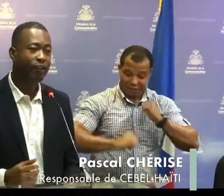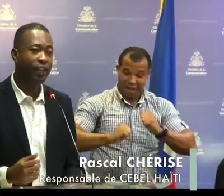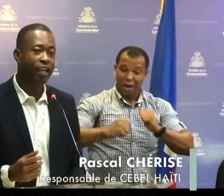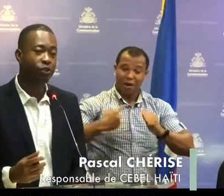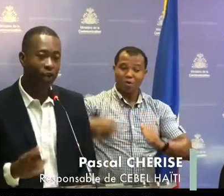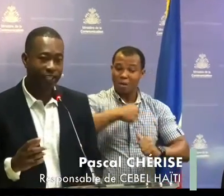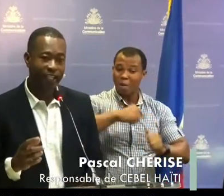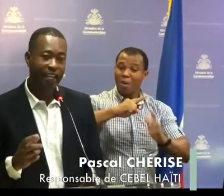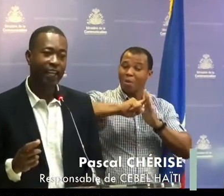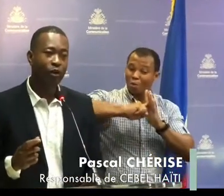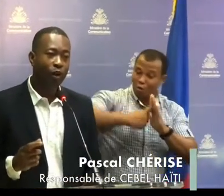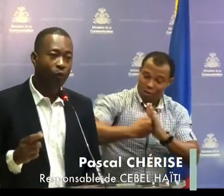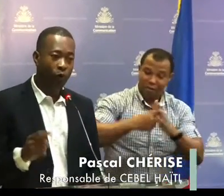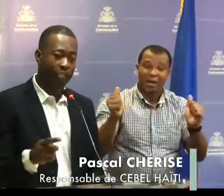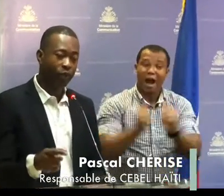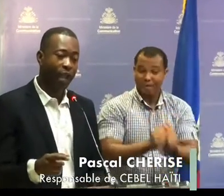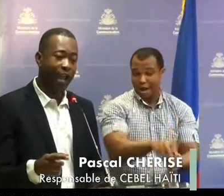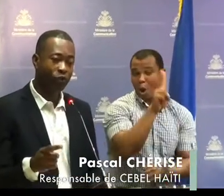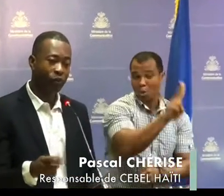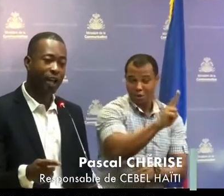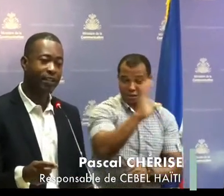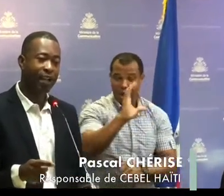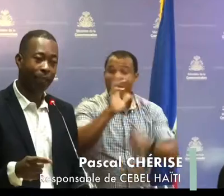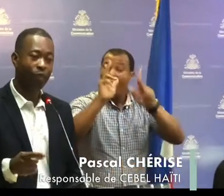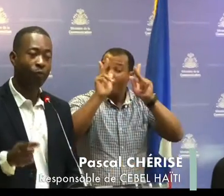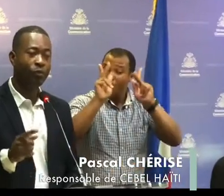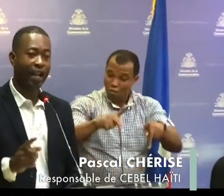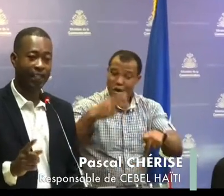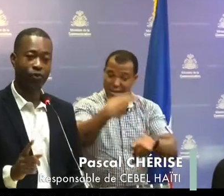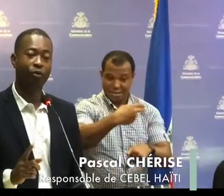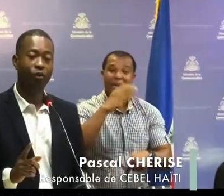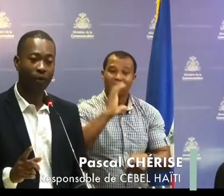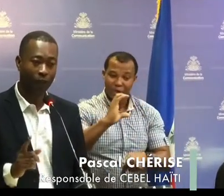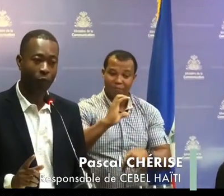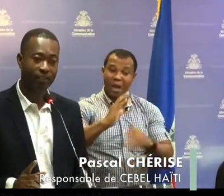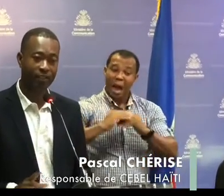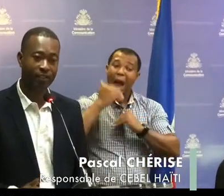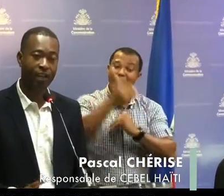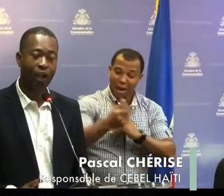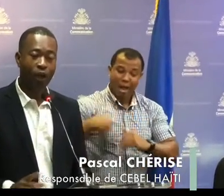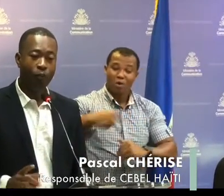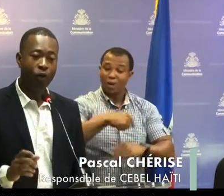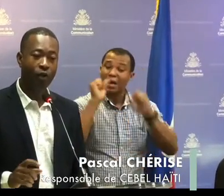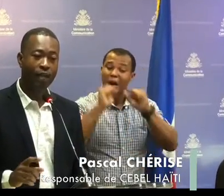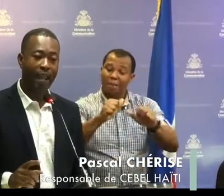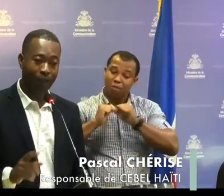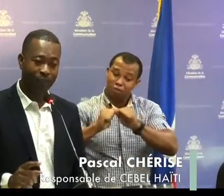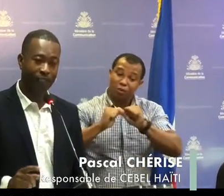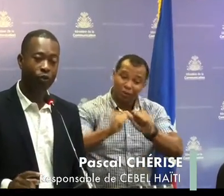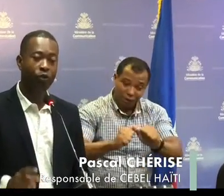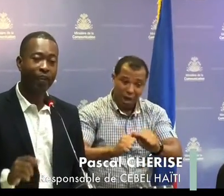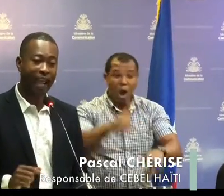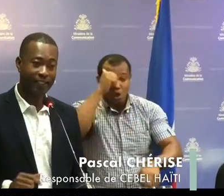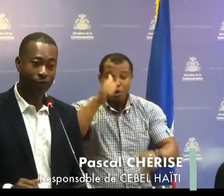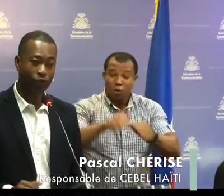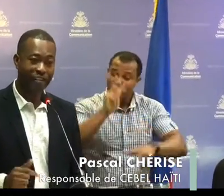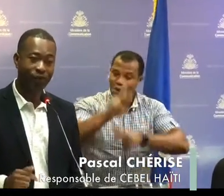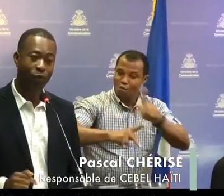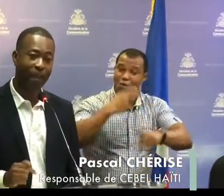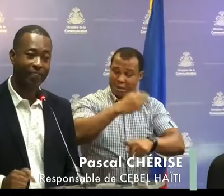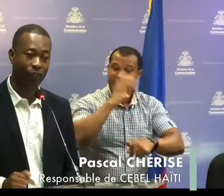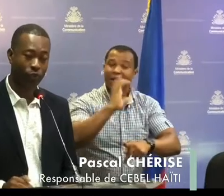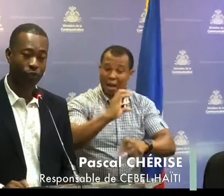il voulait jeter projecteur sur mon handicapé pour dire attention, moun yo gen compétence, moun yo gen aptitude, yo gen attitude,